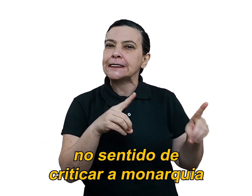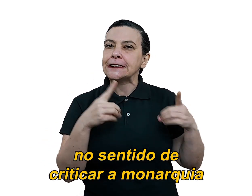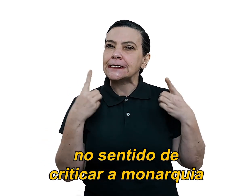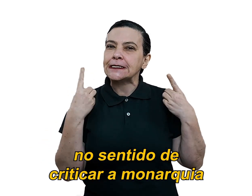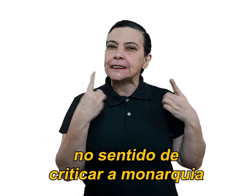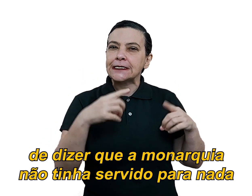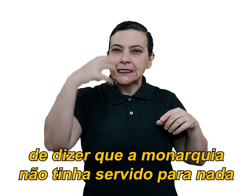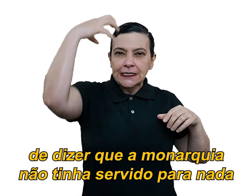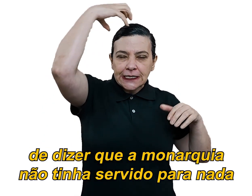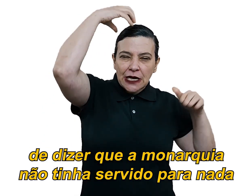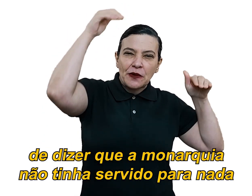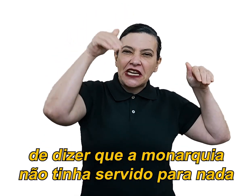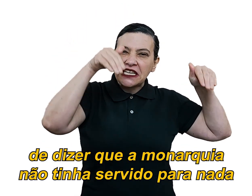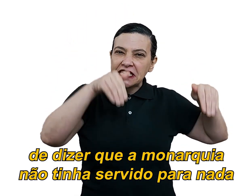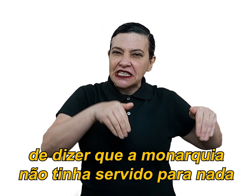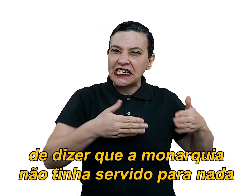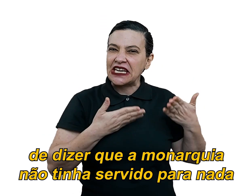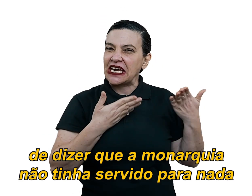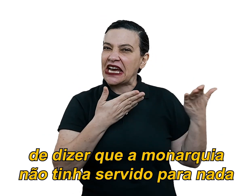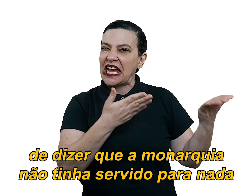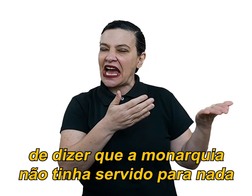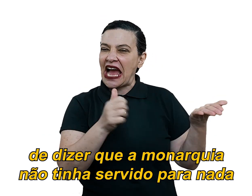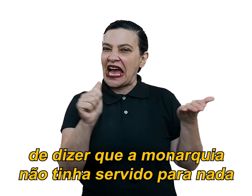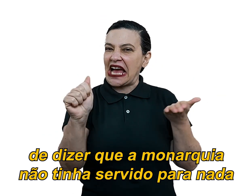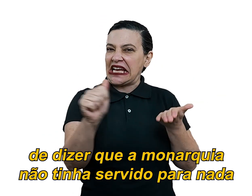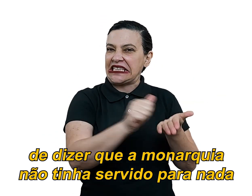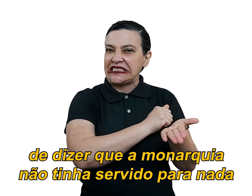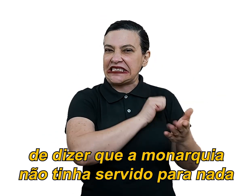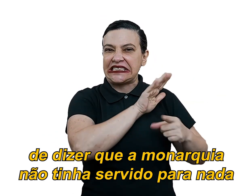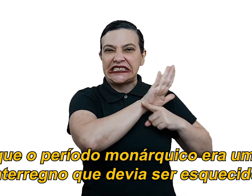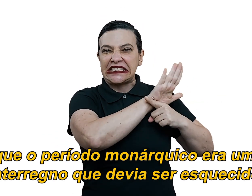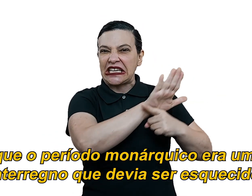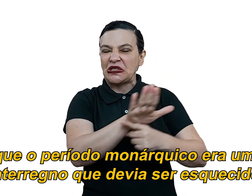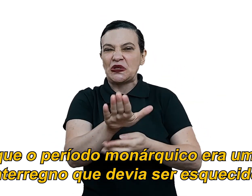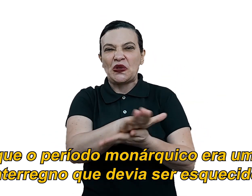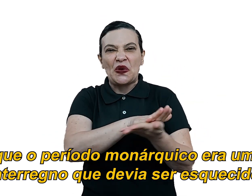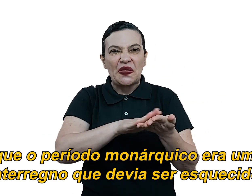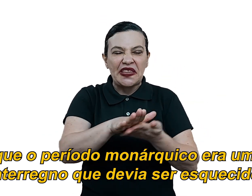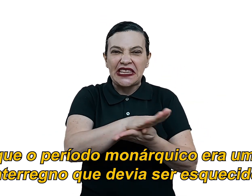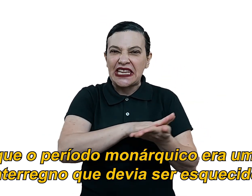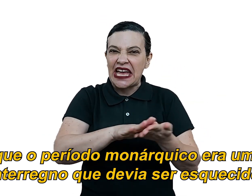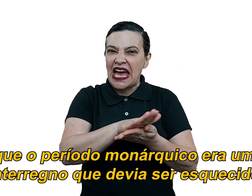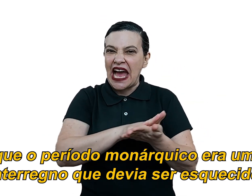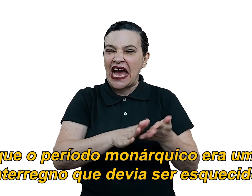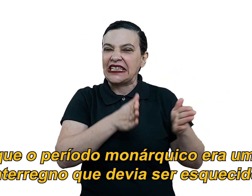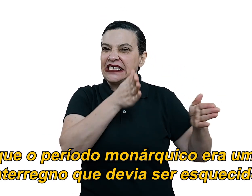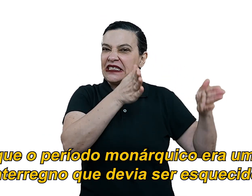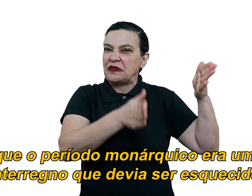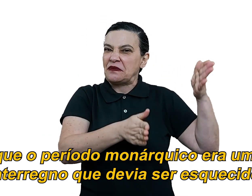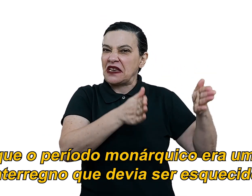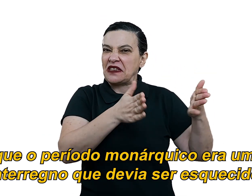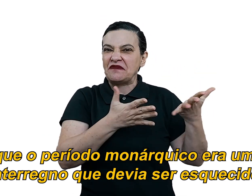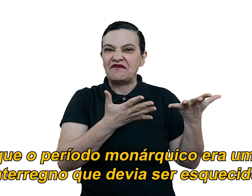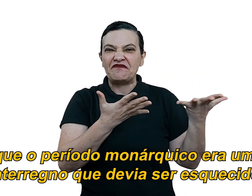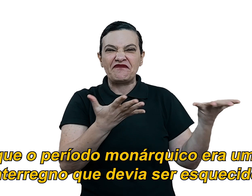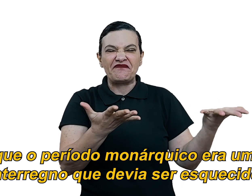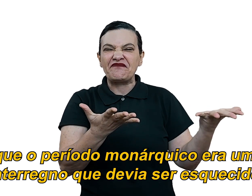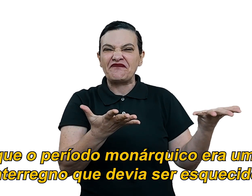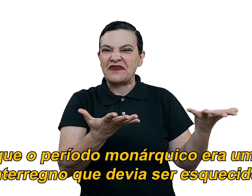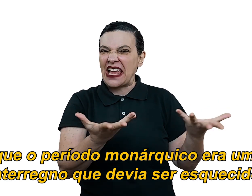a monarquia, de dizer que a monarquia não tinha servido para nada, que o período monárquico